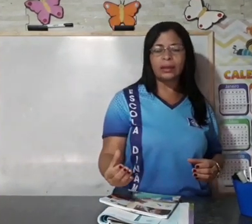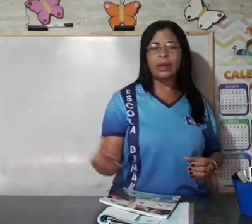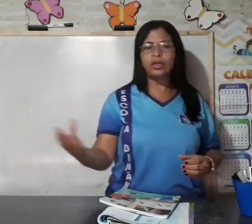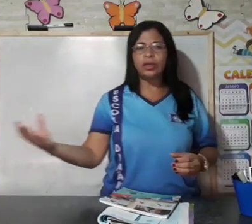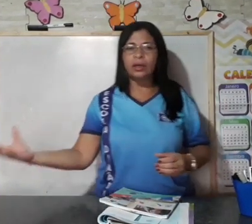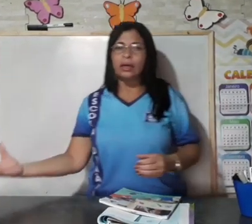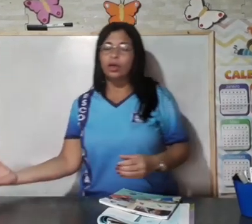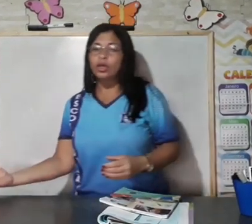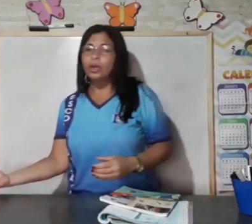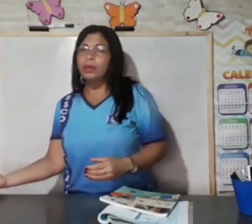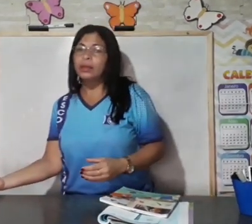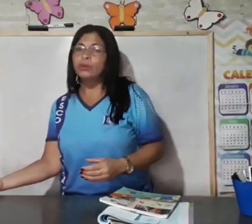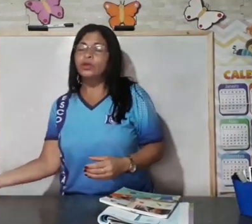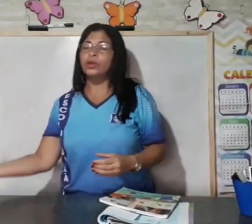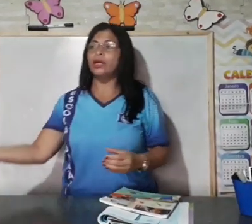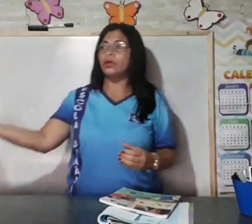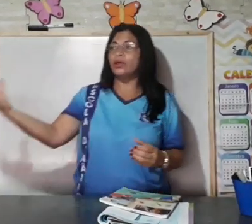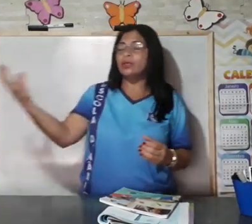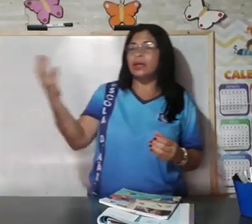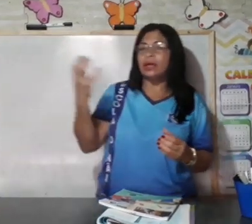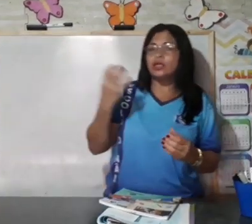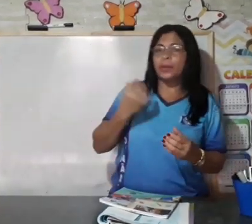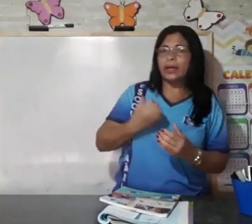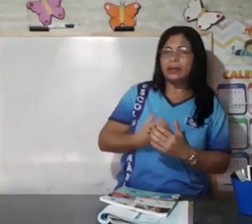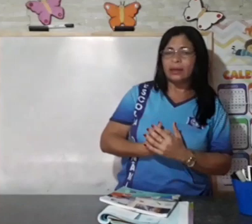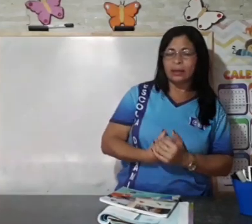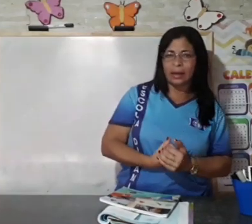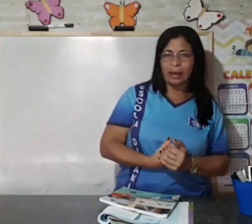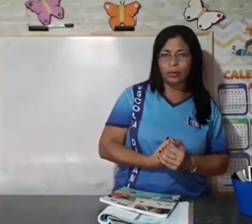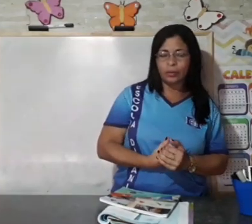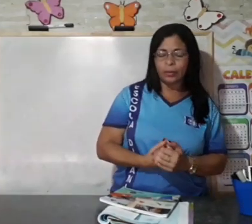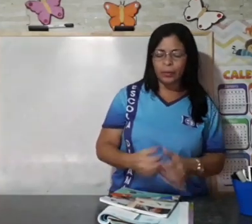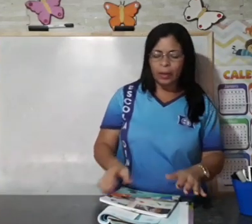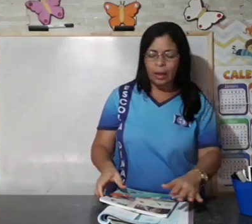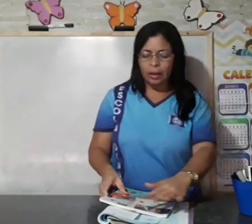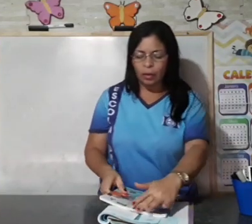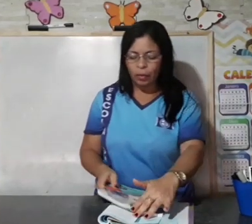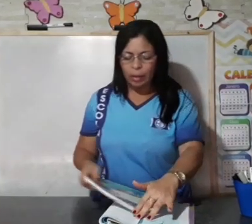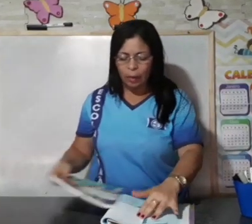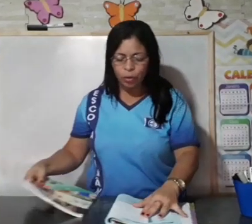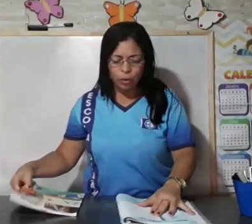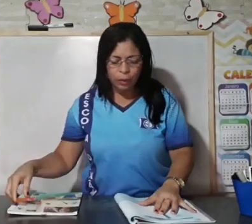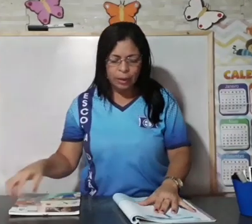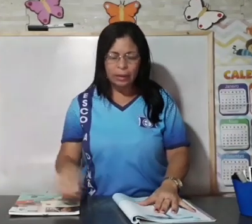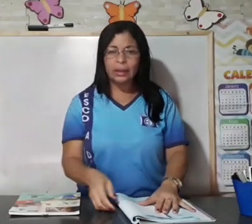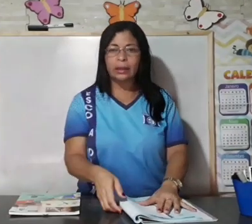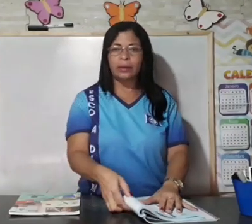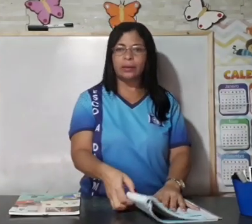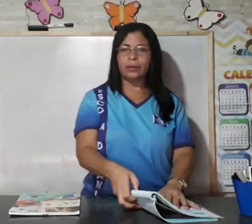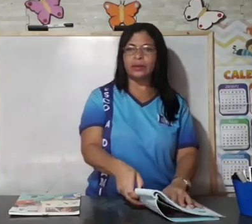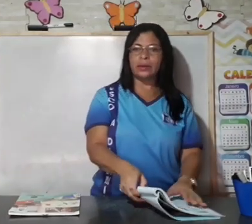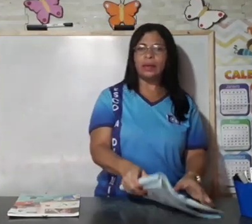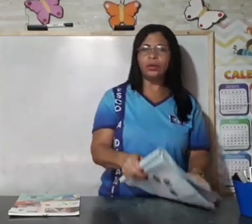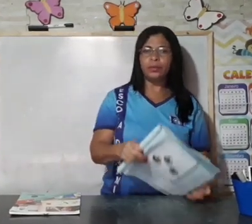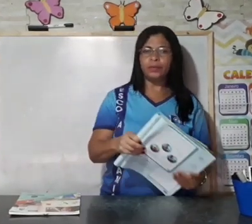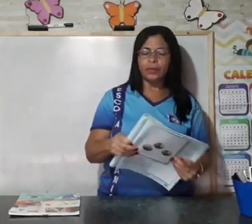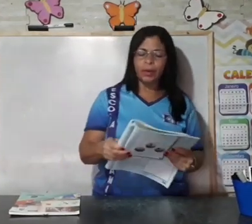sociedade, nós também temos o direito de ser respeitado. Então, vamos dar continuidade aqui, certo?